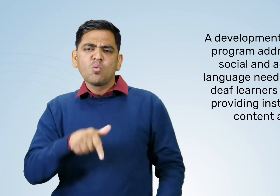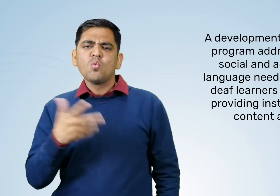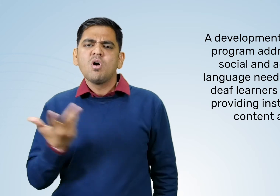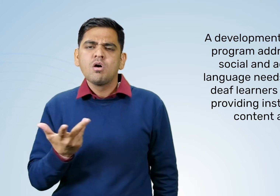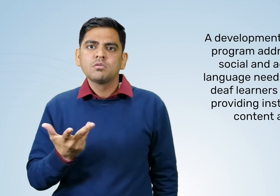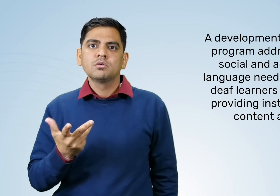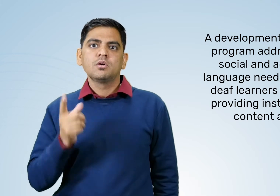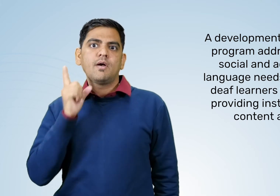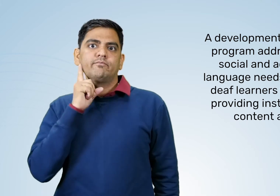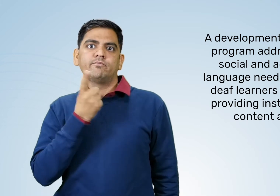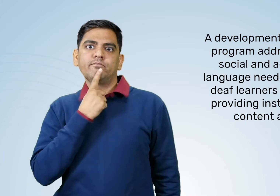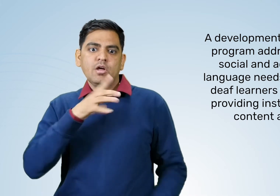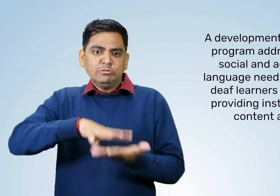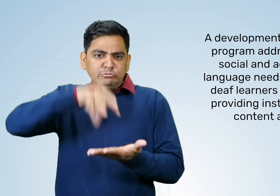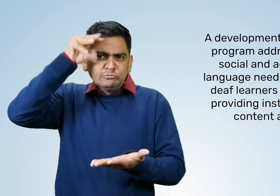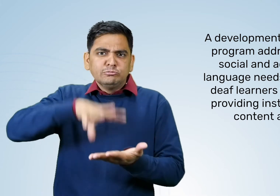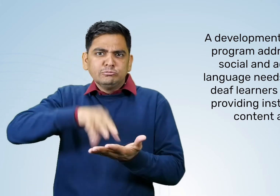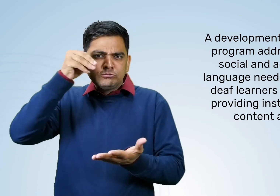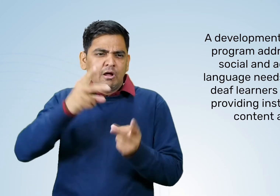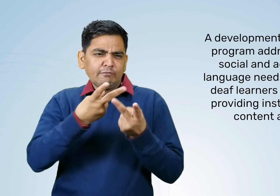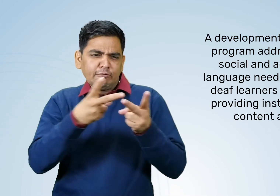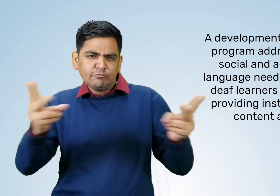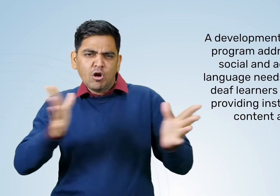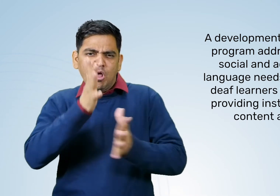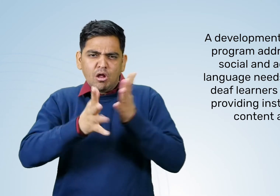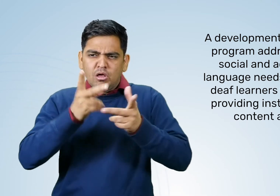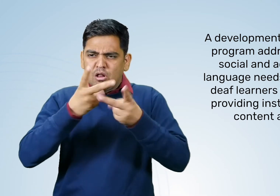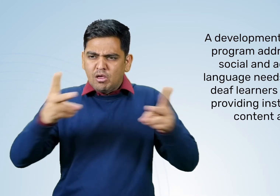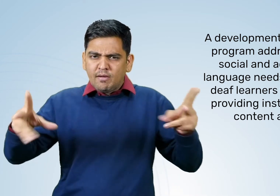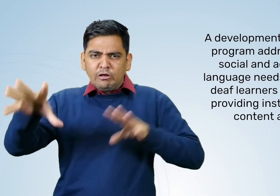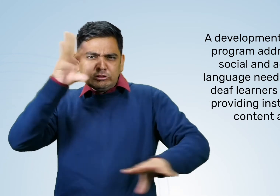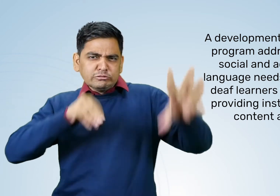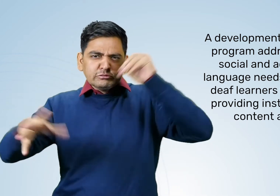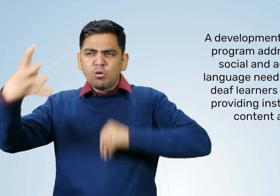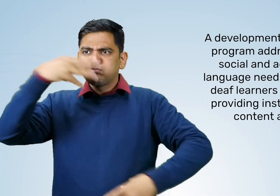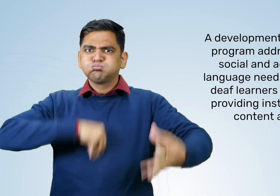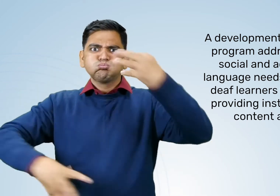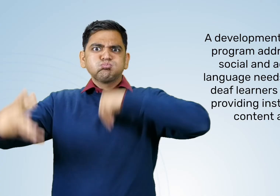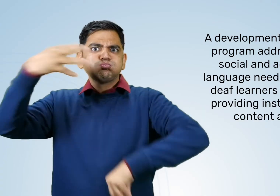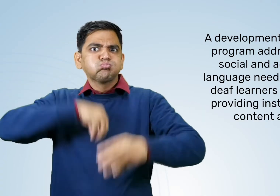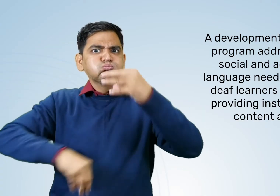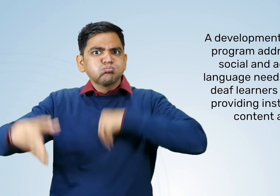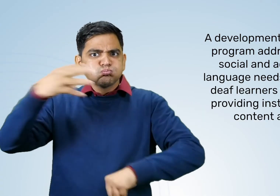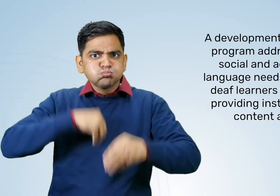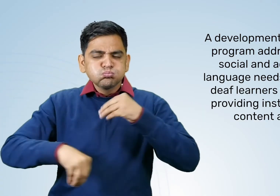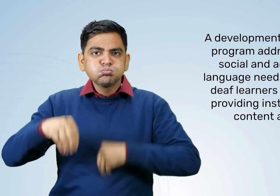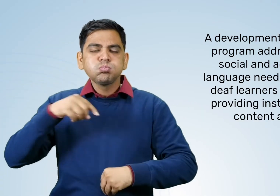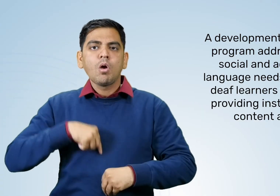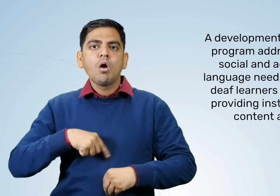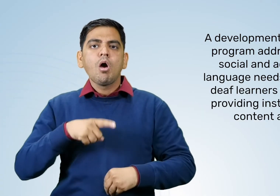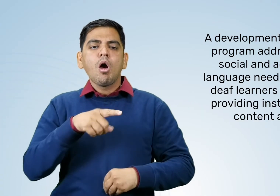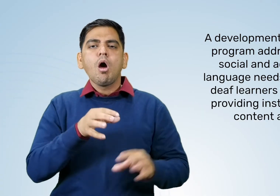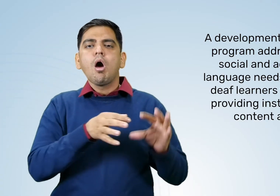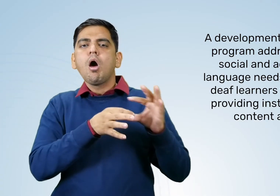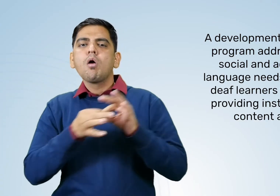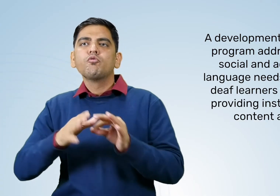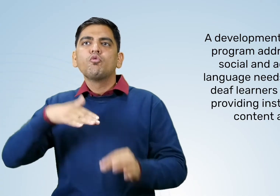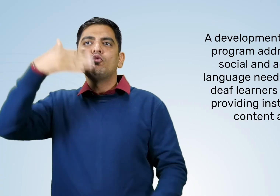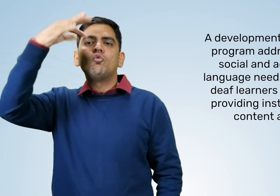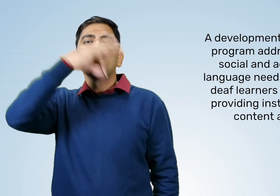यदि बधिर विद्यार्थी किसी भी क्षेत्र में शिक्षा ग्रहण करता है, इससे भविष्य में लाभान्वित होगा। इससे